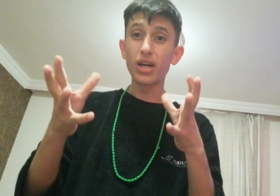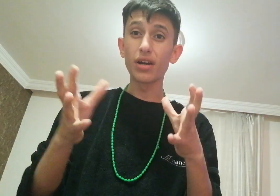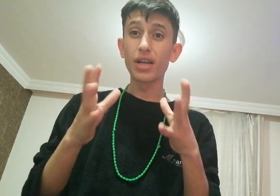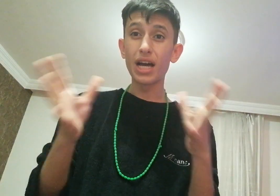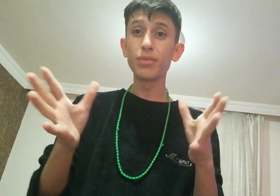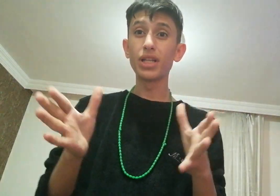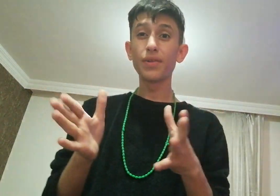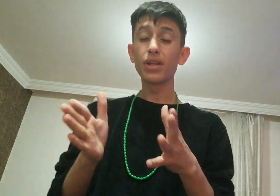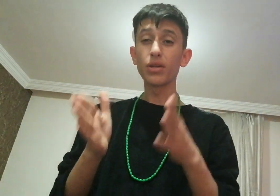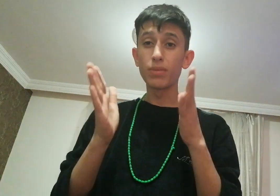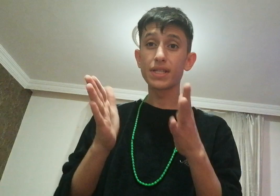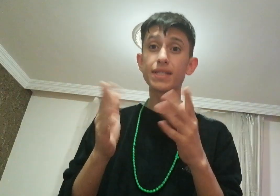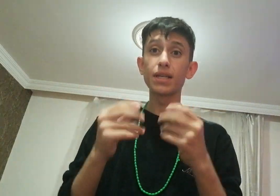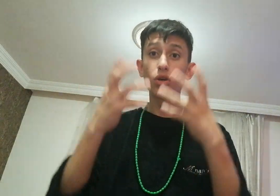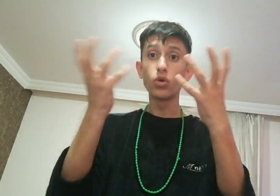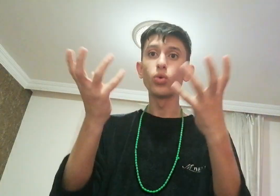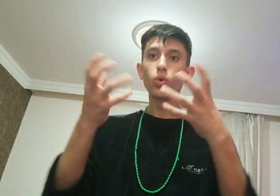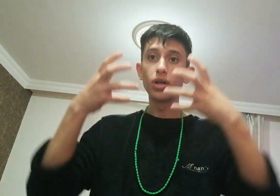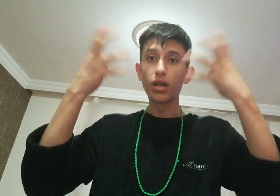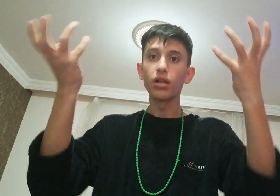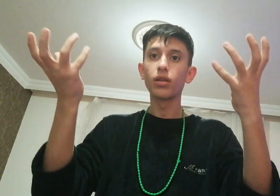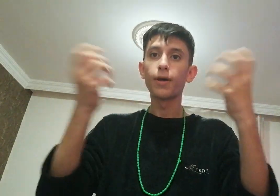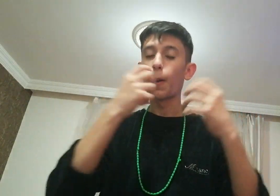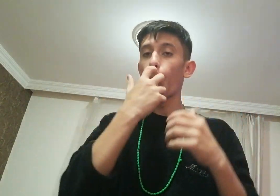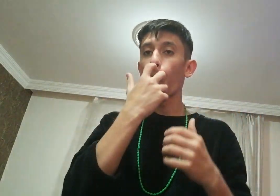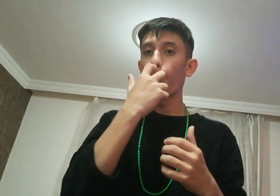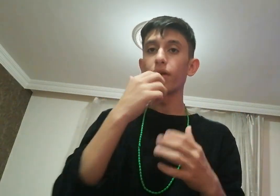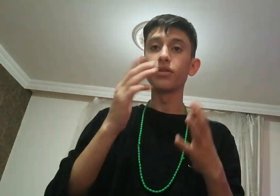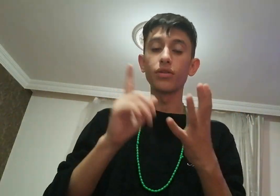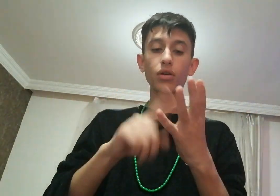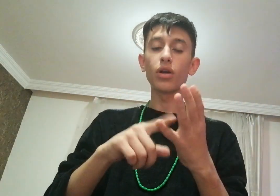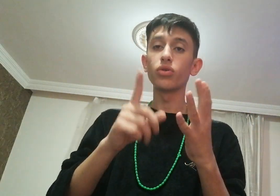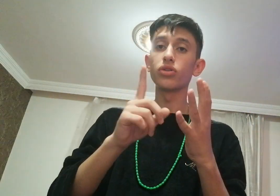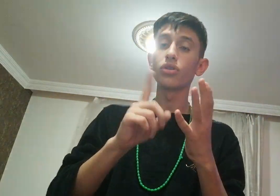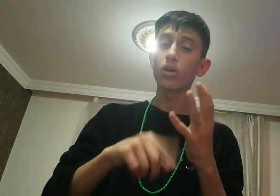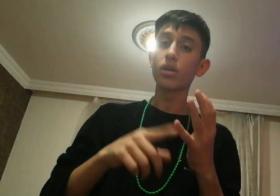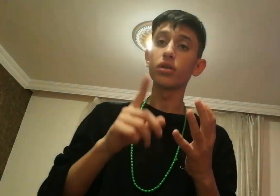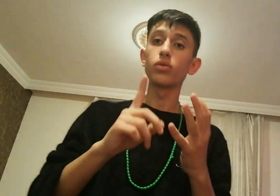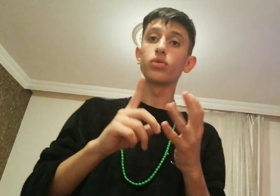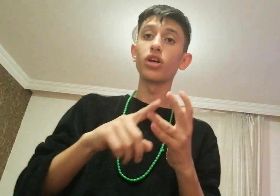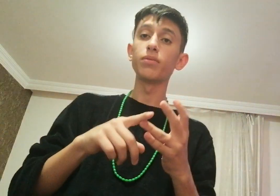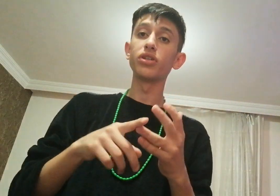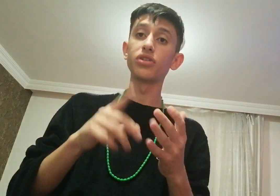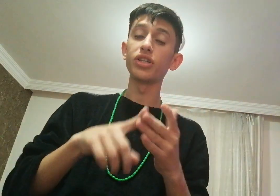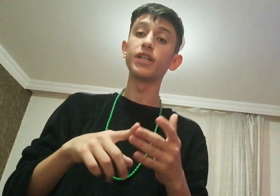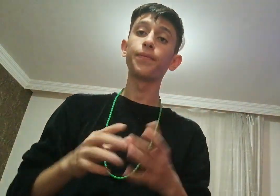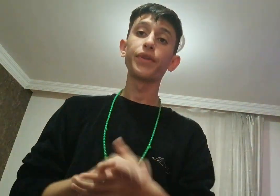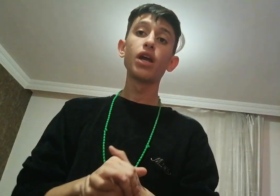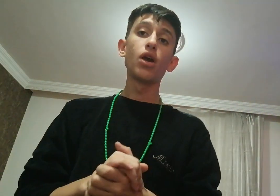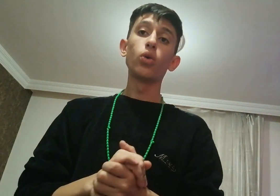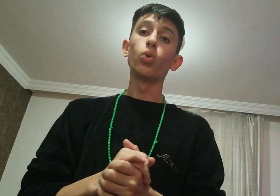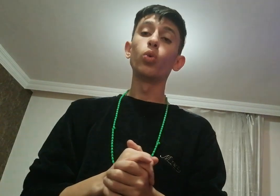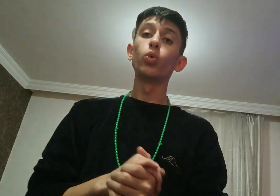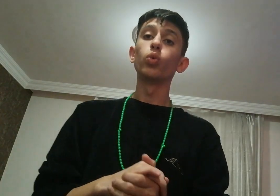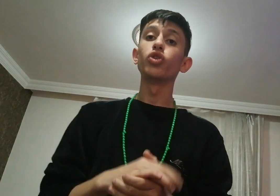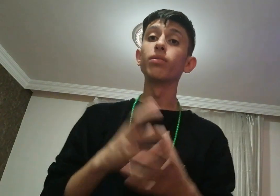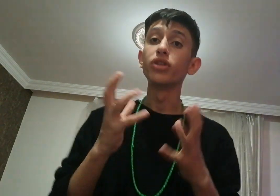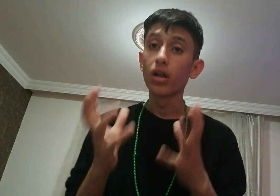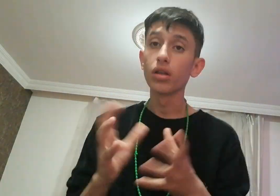شهر كامل بس إلو الله. نقرأ ونعبد الدين ونعبد